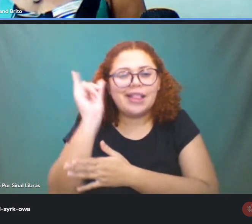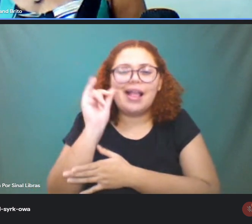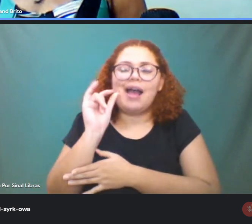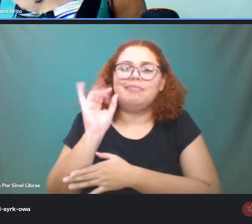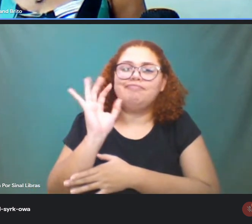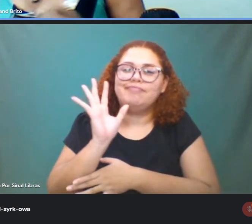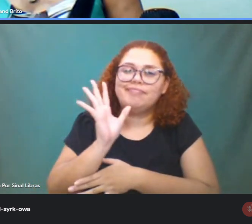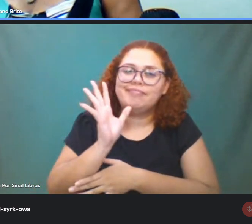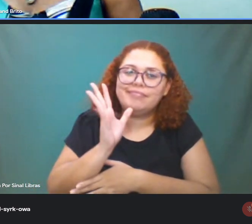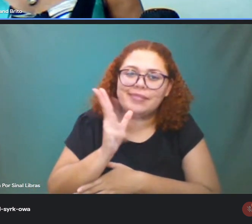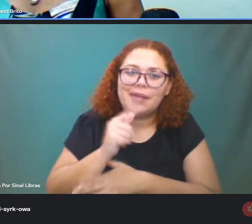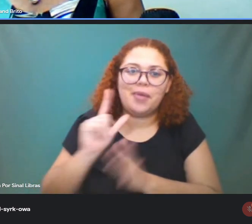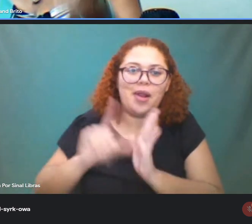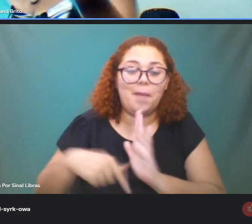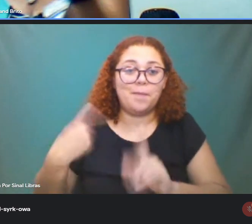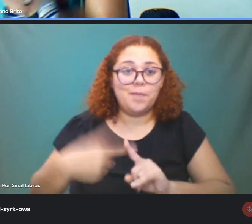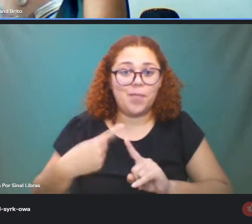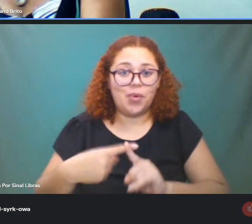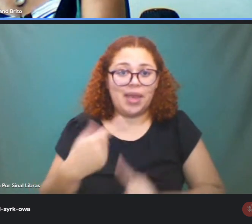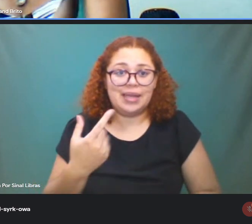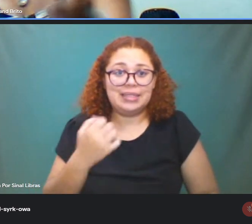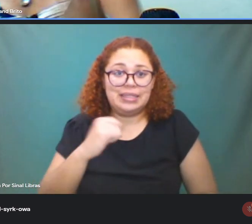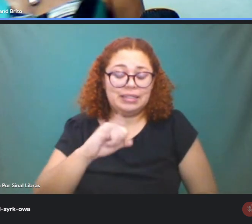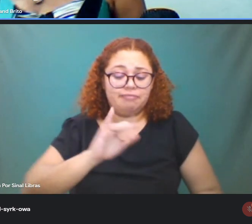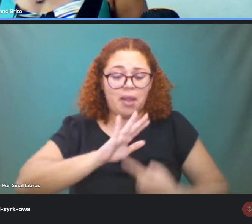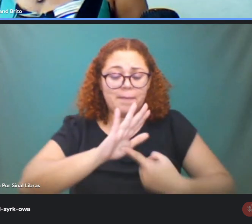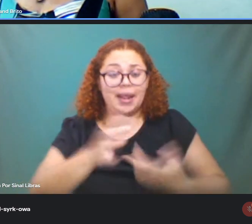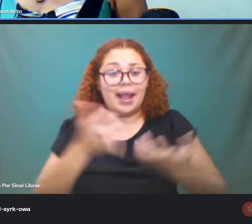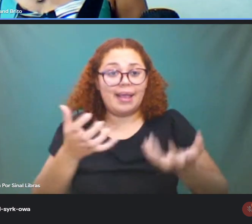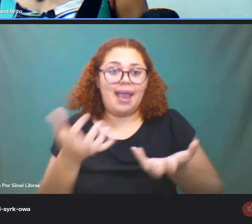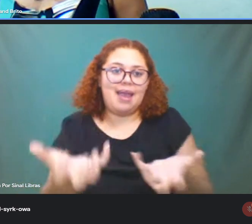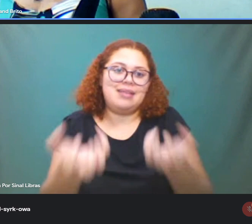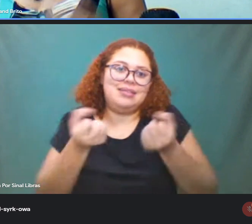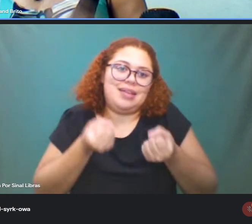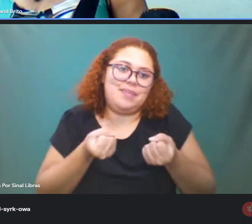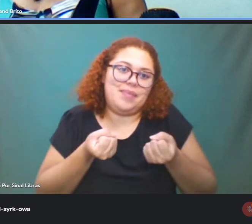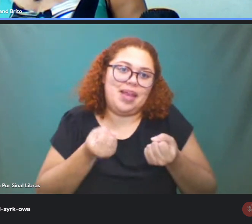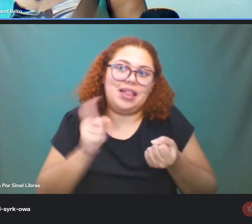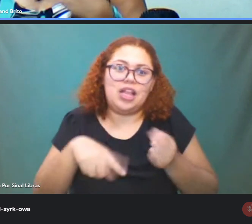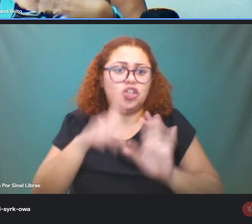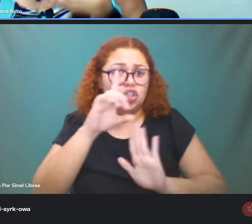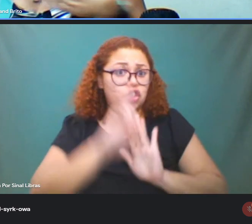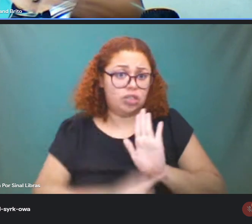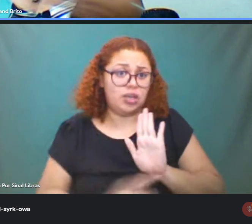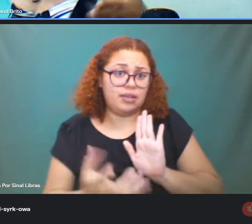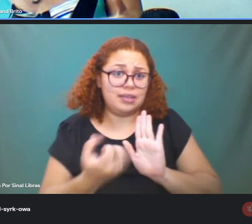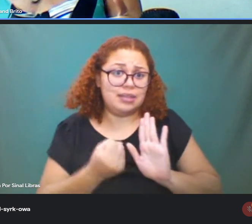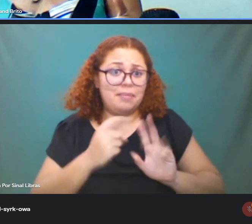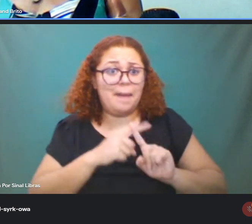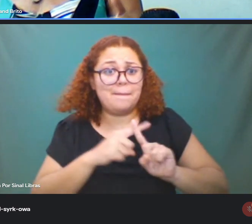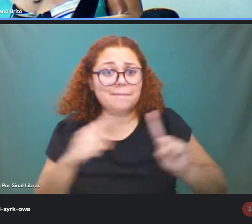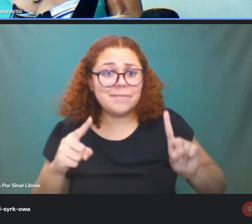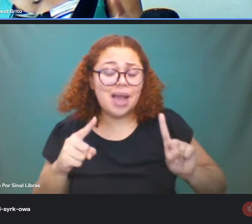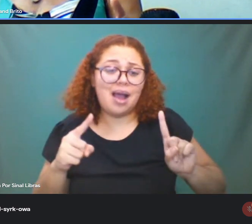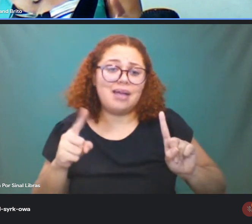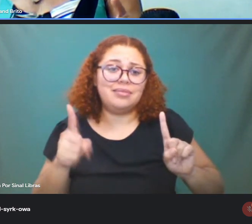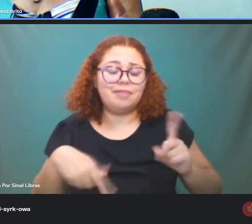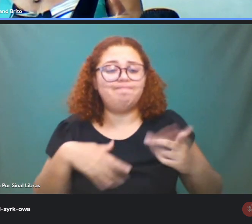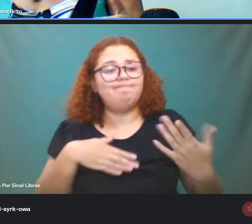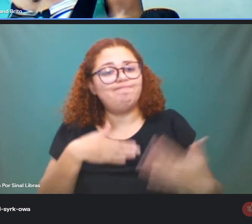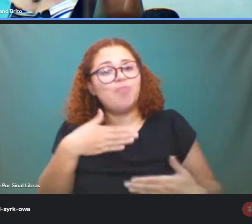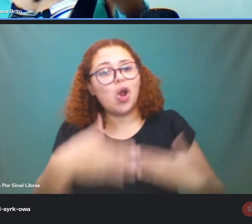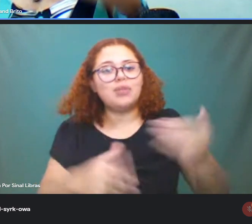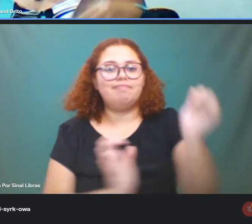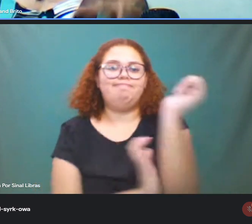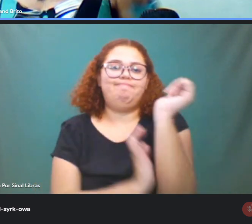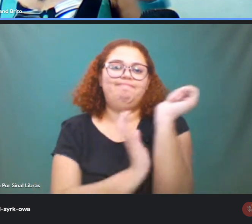pessoa se apresenta, a pessoa quer receber, a pessoa tem o direito de receber. Mas mesmo assim, existe um trâmite do processo.